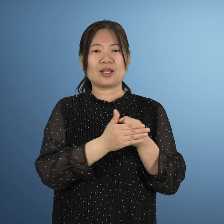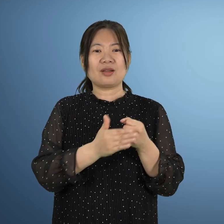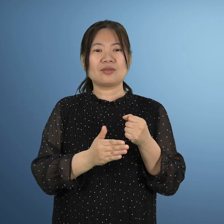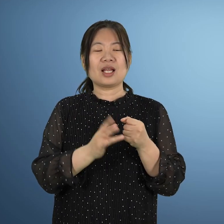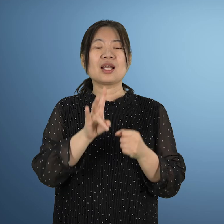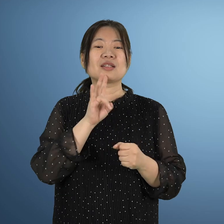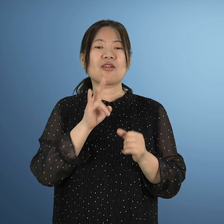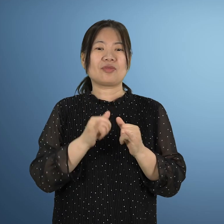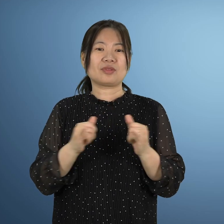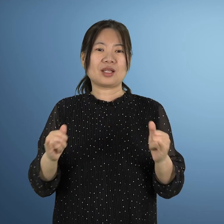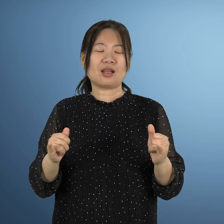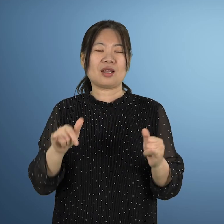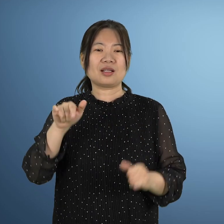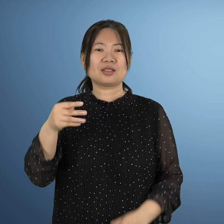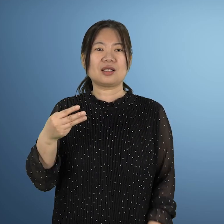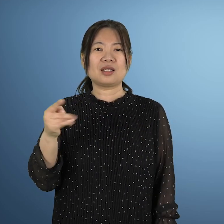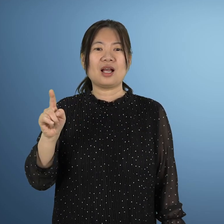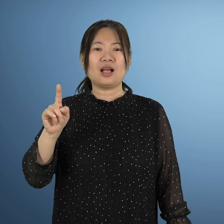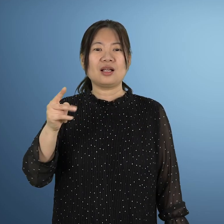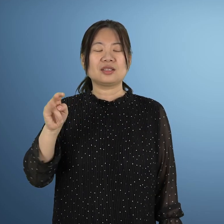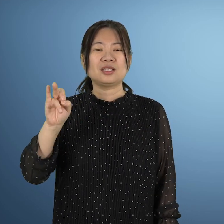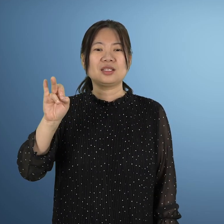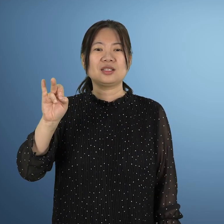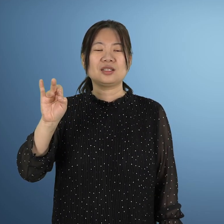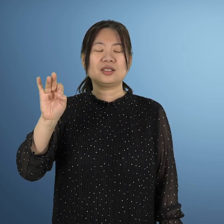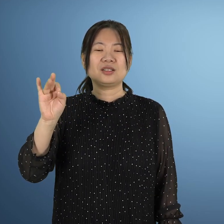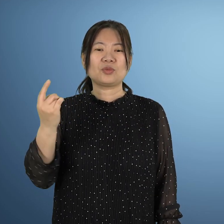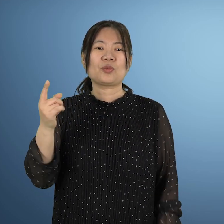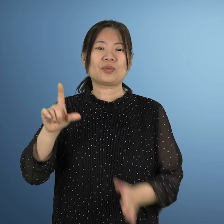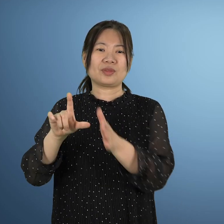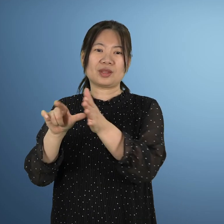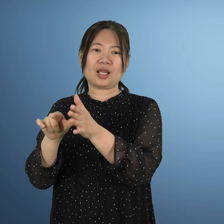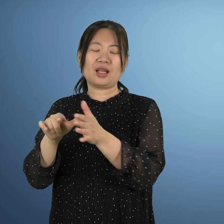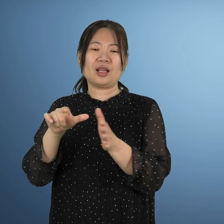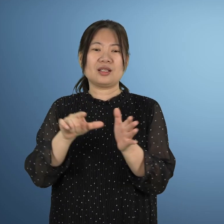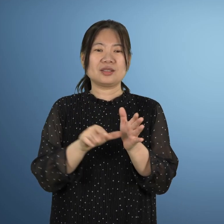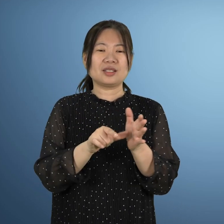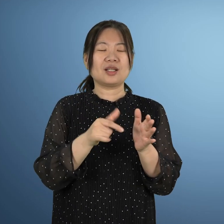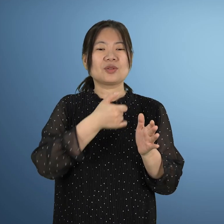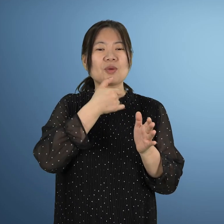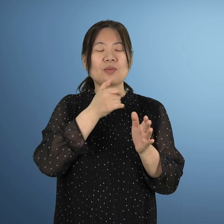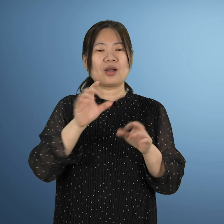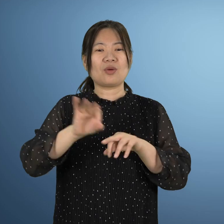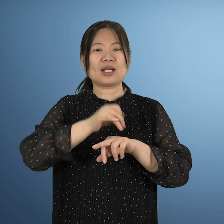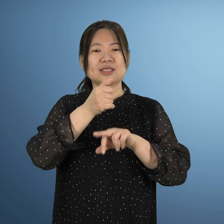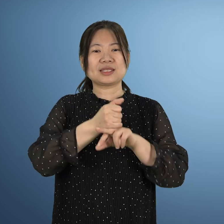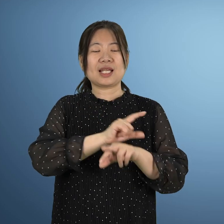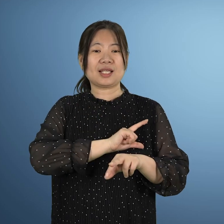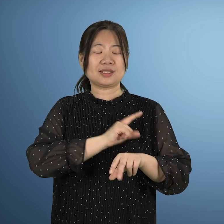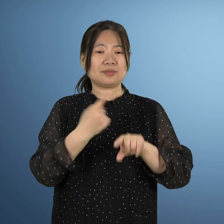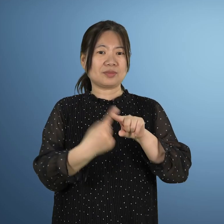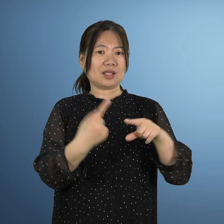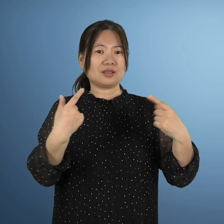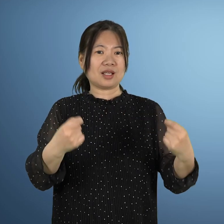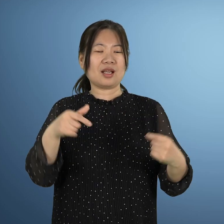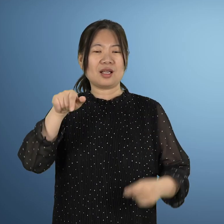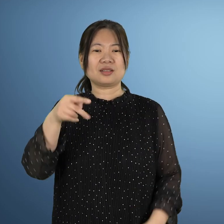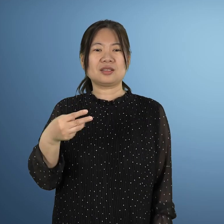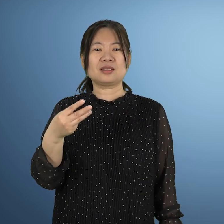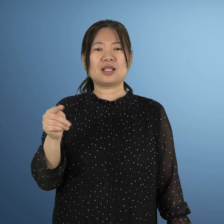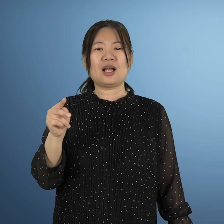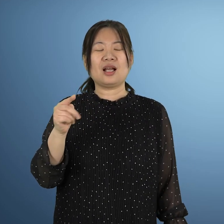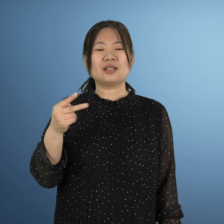예언자예요. 글라우디오 때, 이 글라우디오는 누구냐 하면 당시 로마 황제 이름입니다. 그러니까